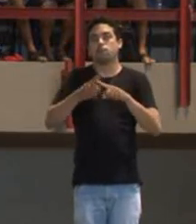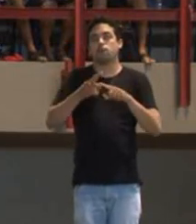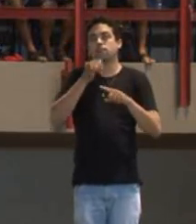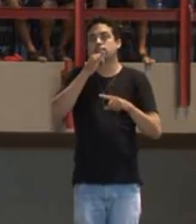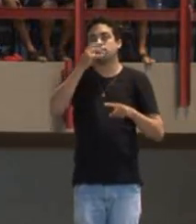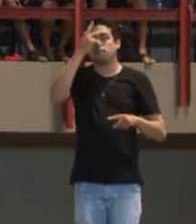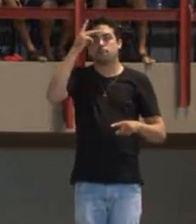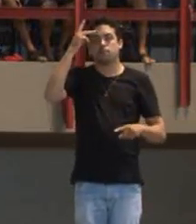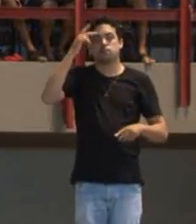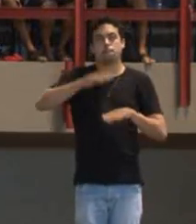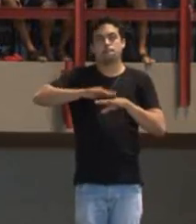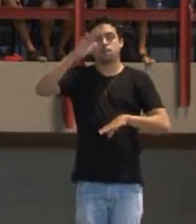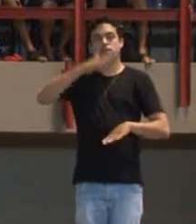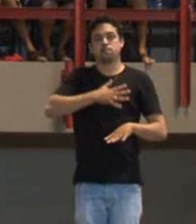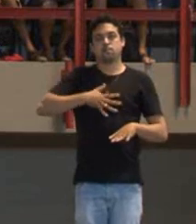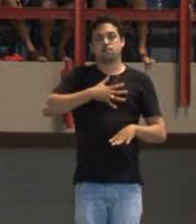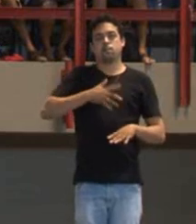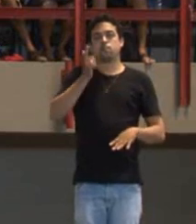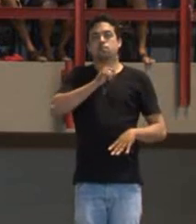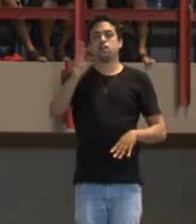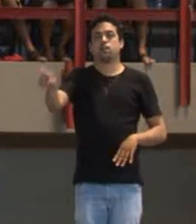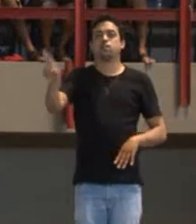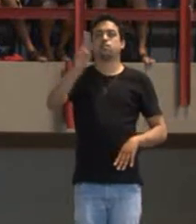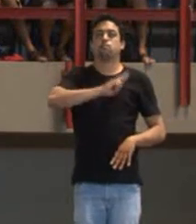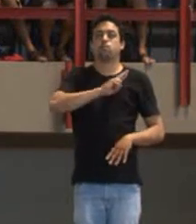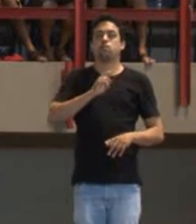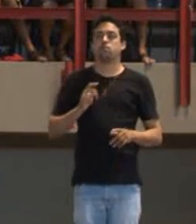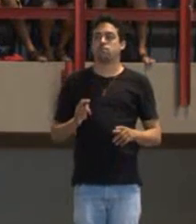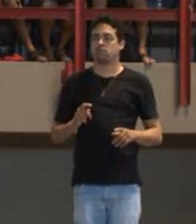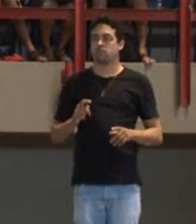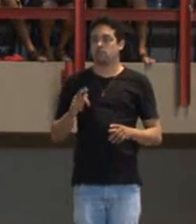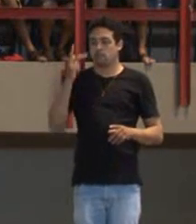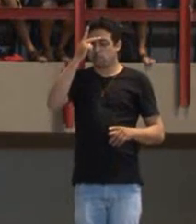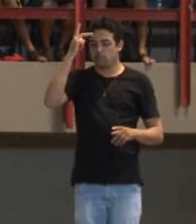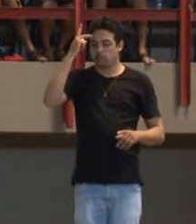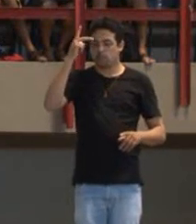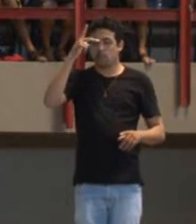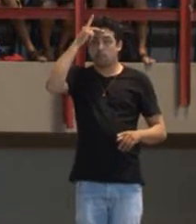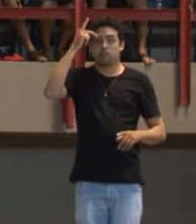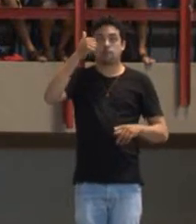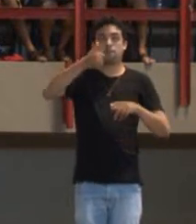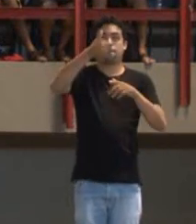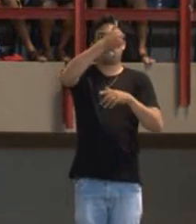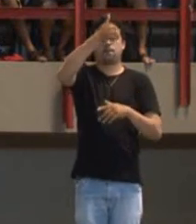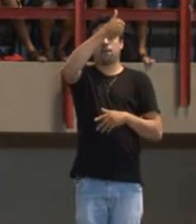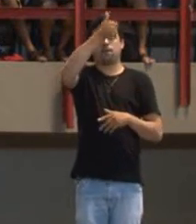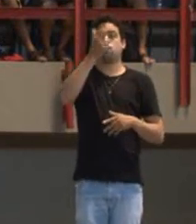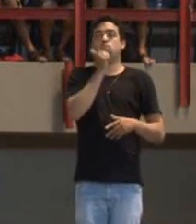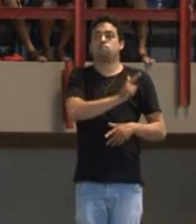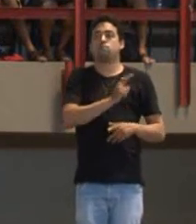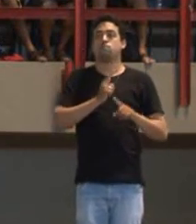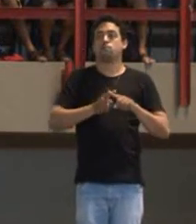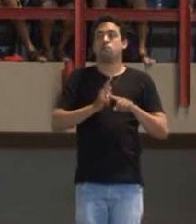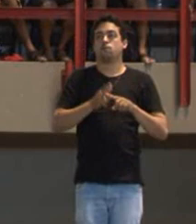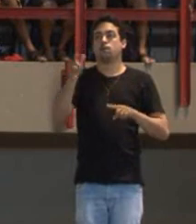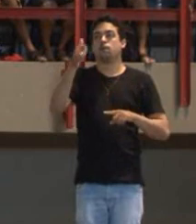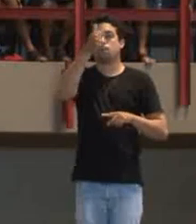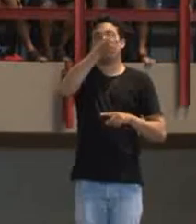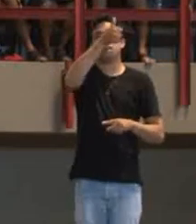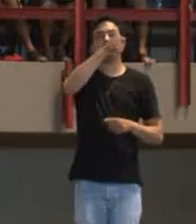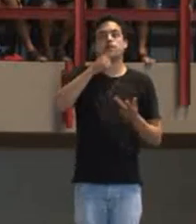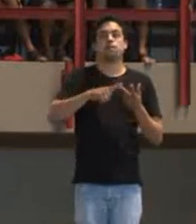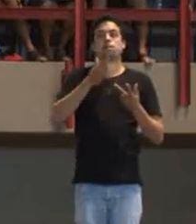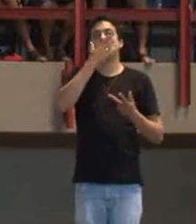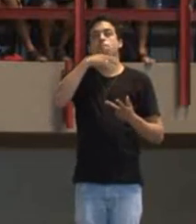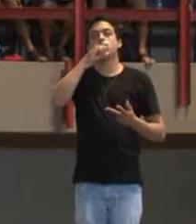cara mais feliz quando sai o resultado do vestibular? Aí uma menina falou, é o primeiro lugar, porque ele é o primeiro, o